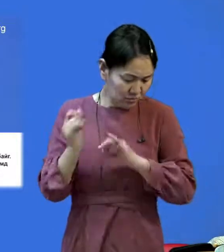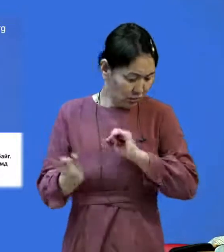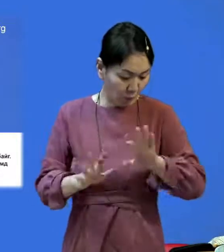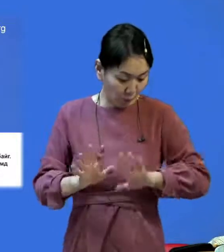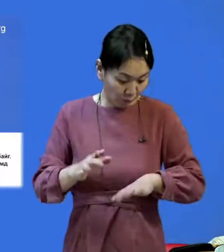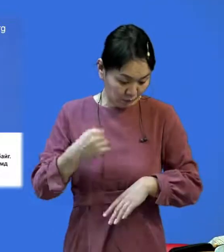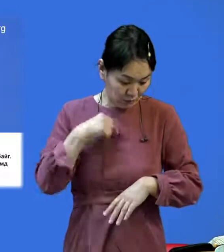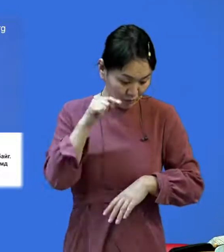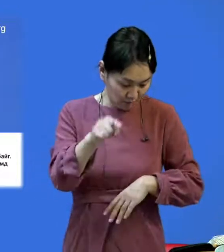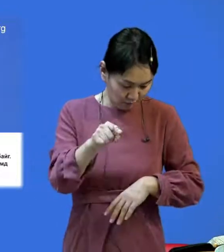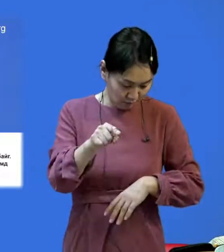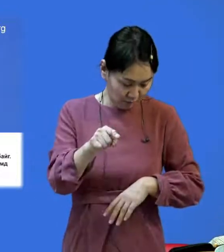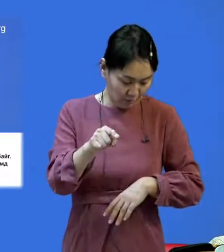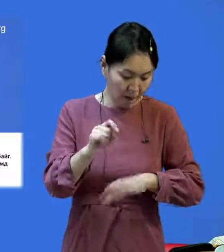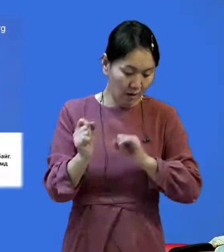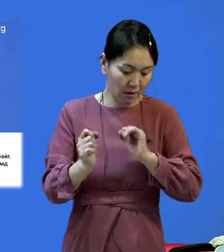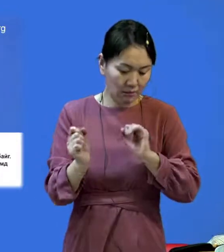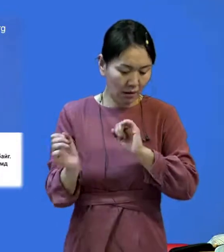вэ гэдэг.